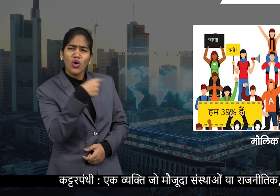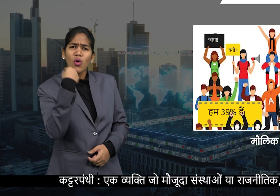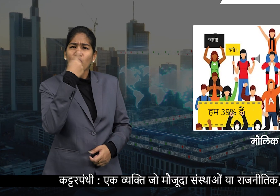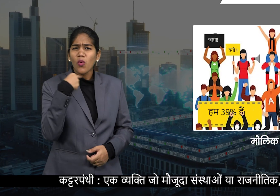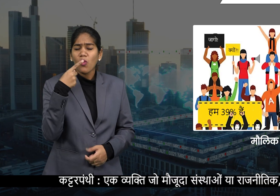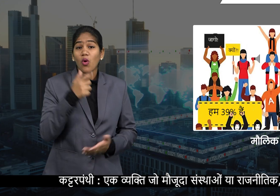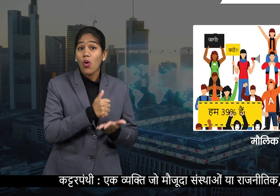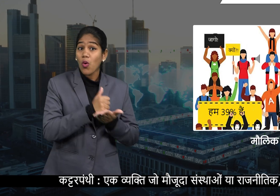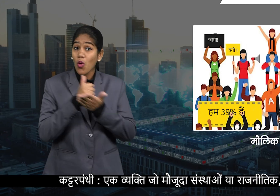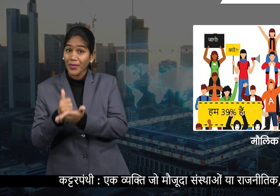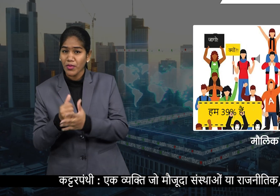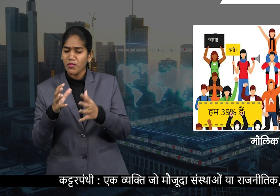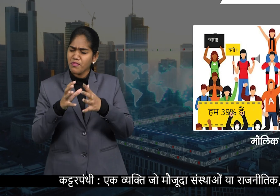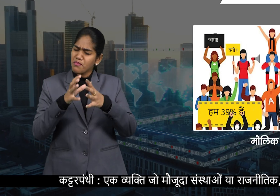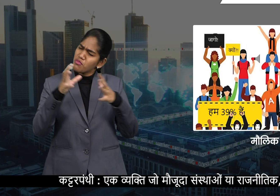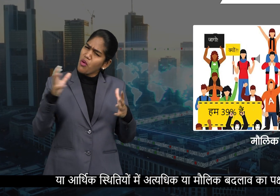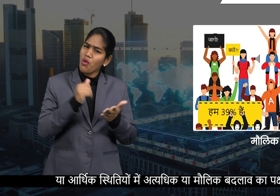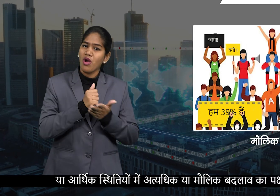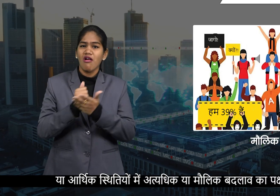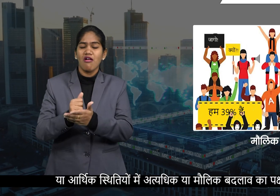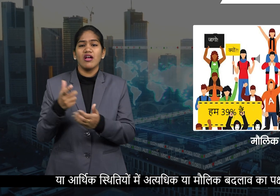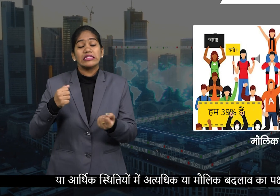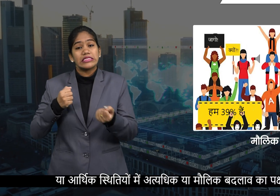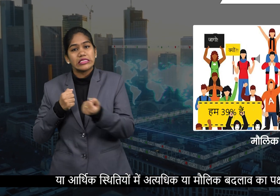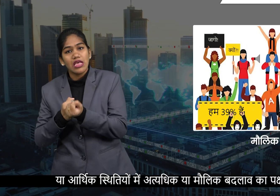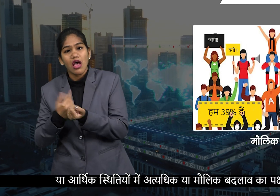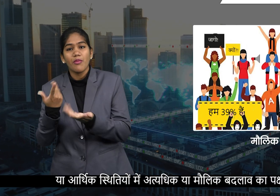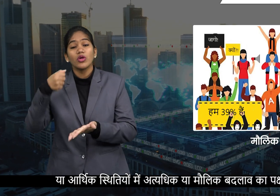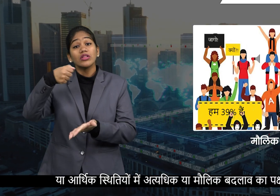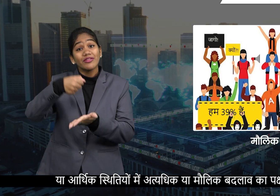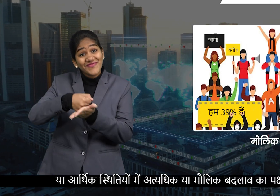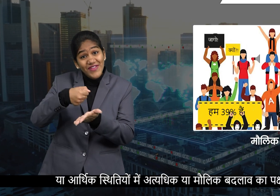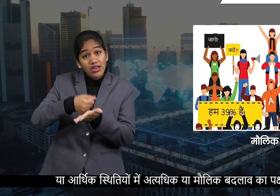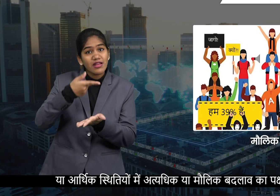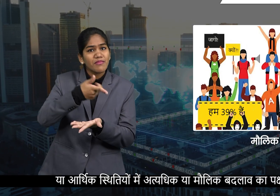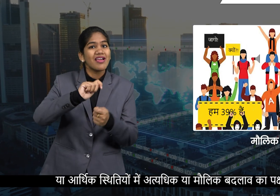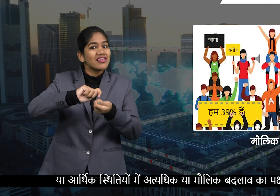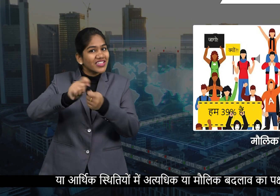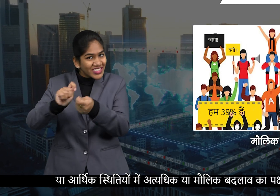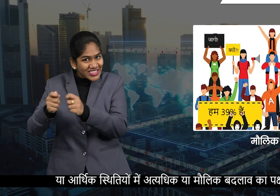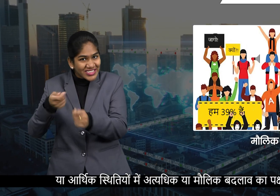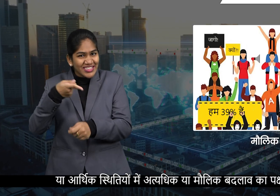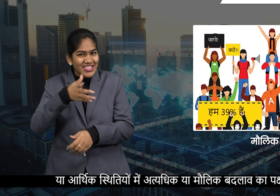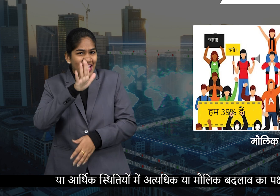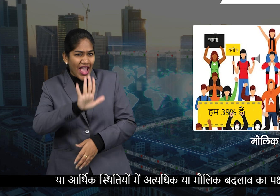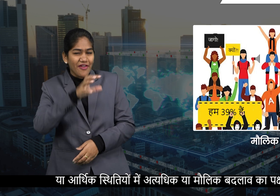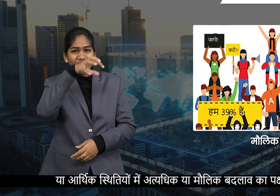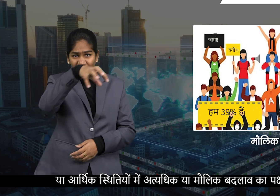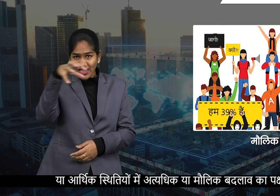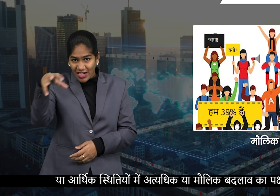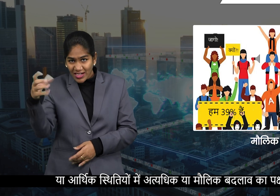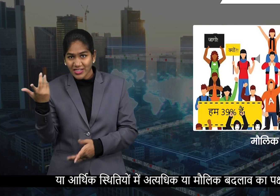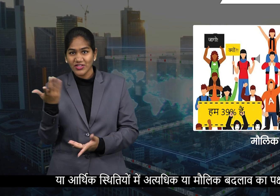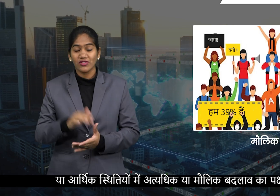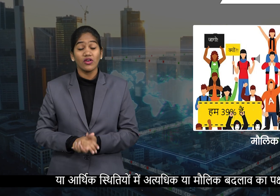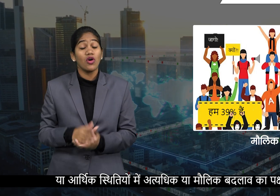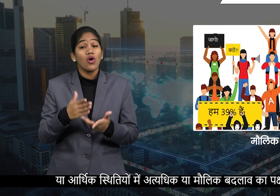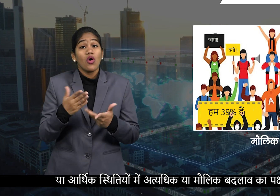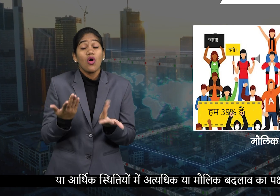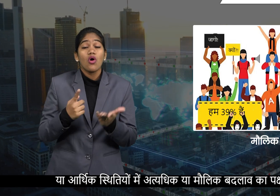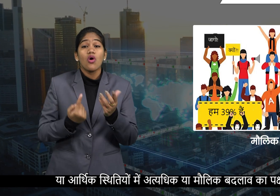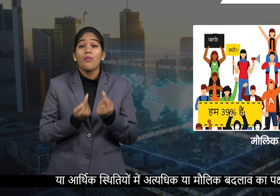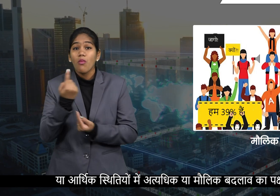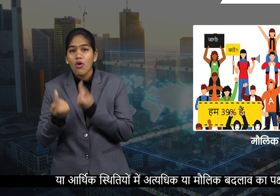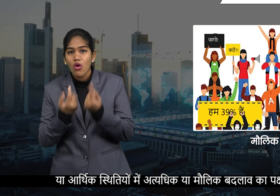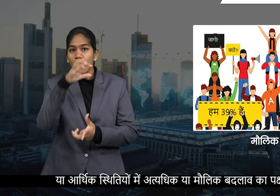मौजूदा संस्थाओं या राजनीतिक, सामाजिक या आर्थिक